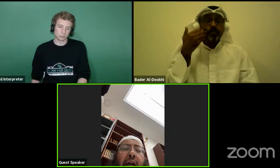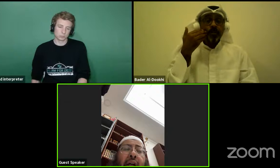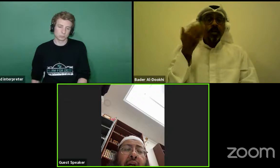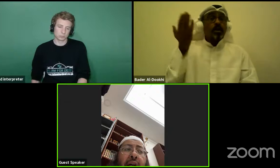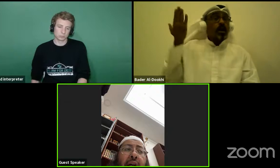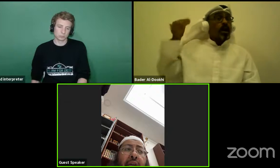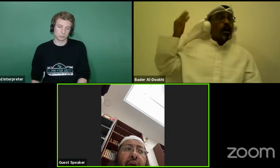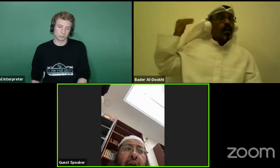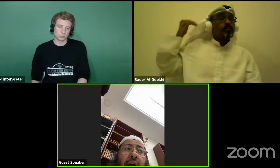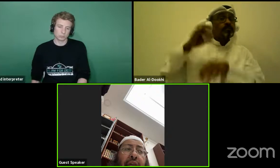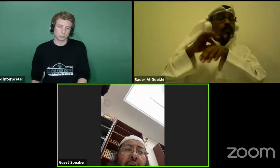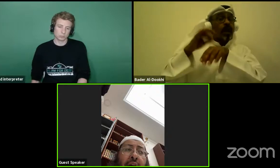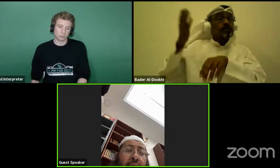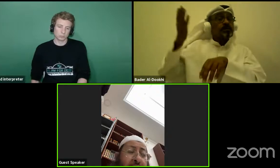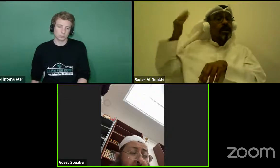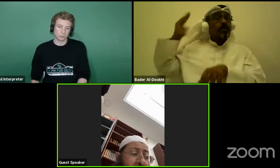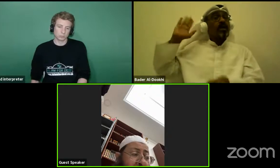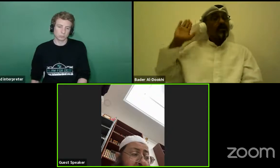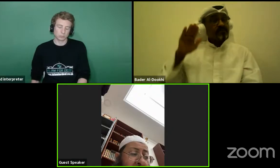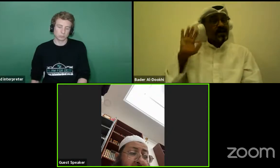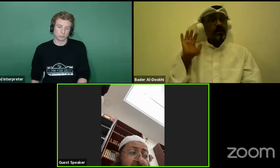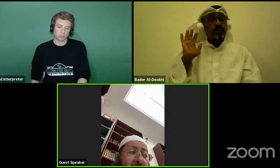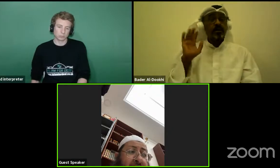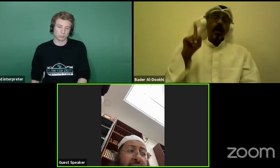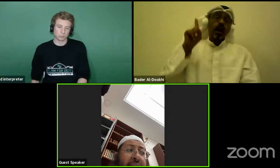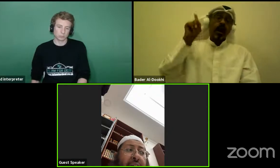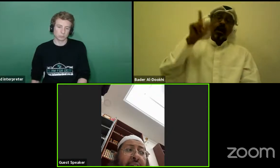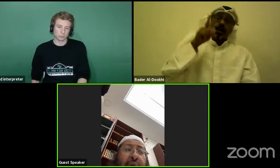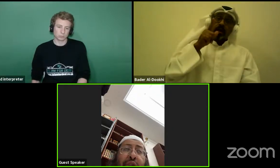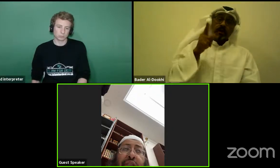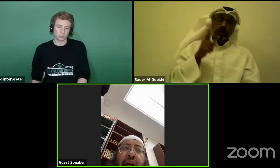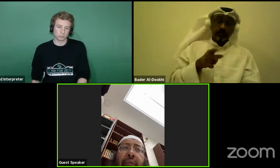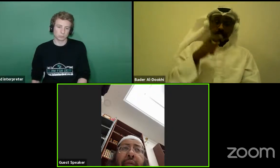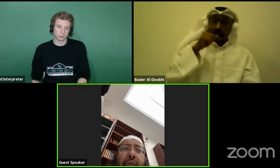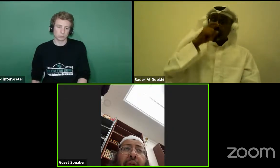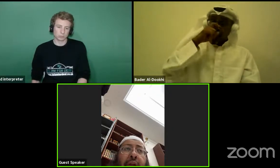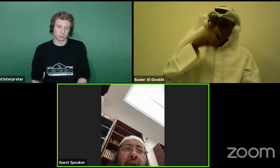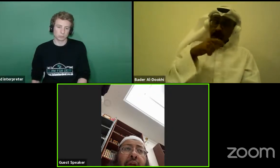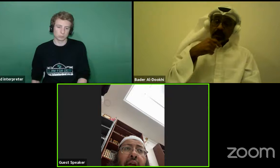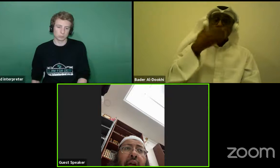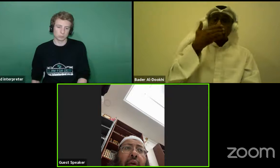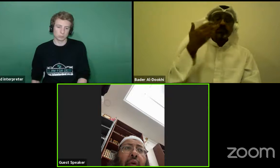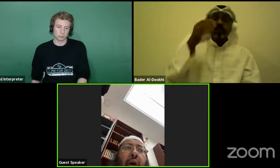السابقة، فالله جل وعلا قد فرض عليهم الصيام،